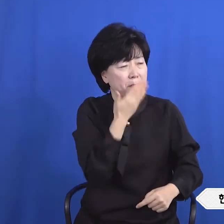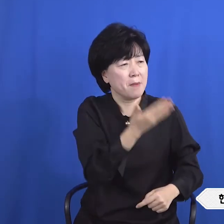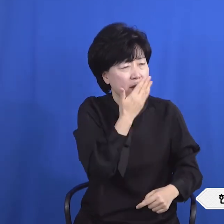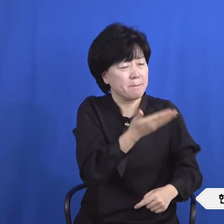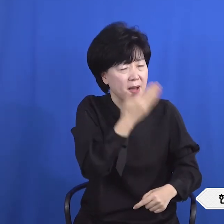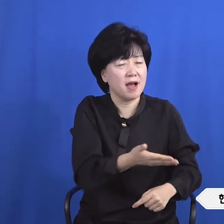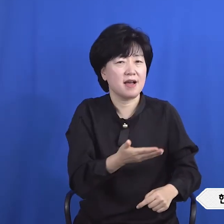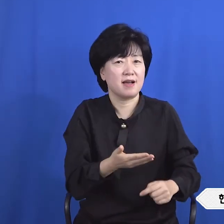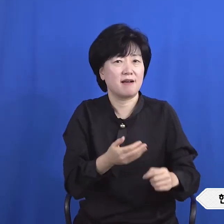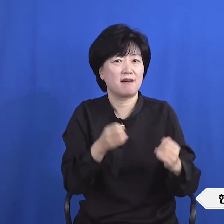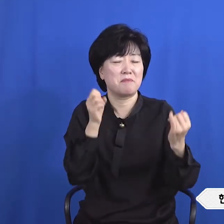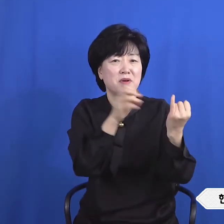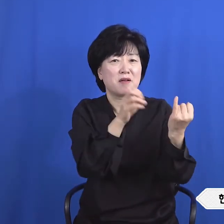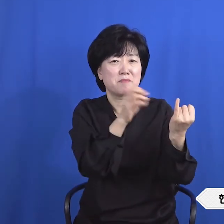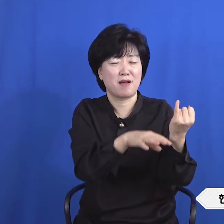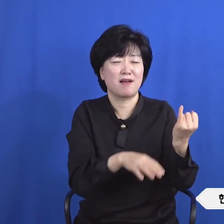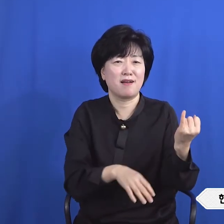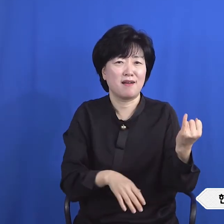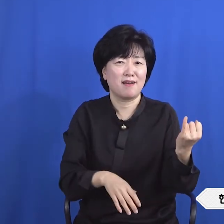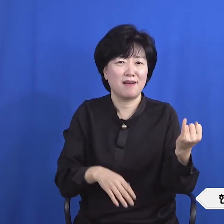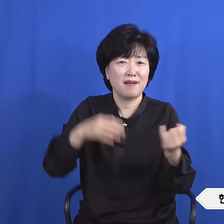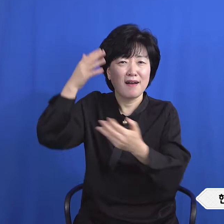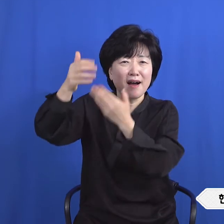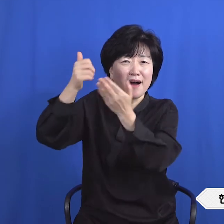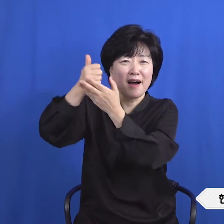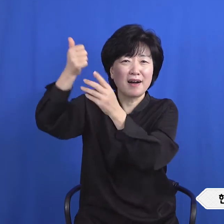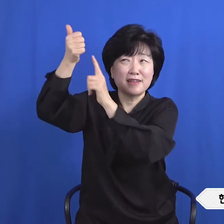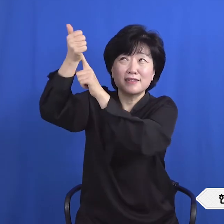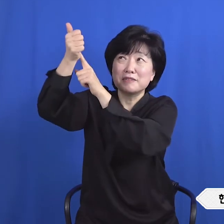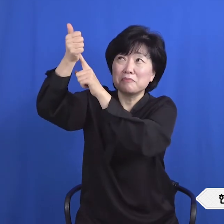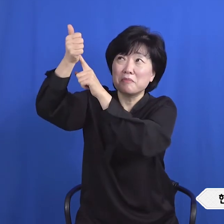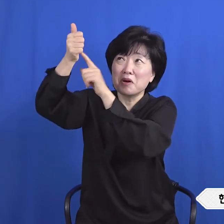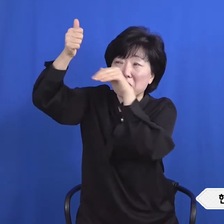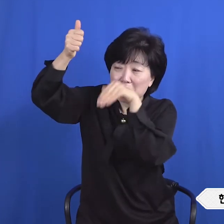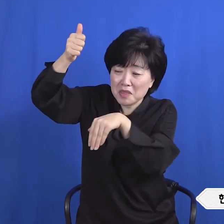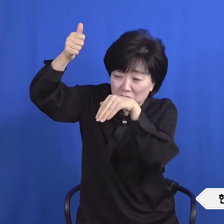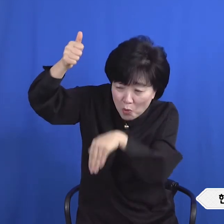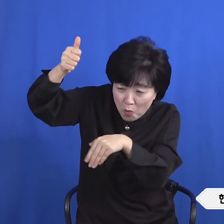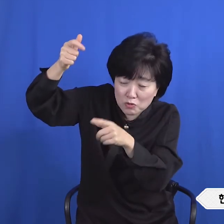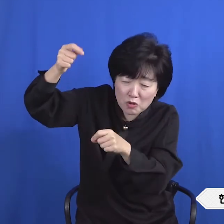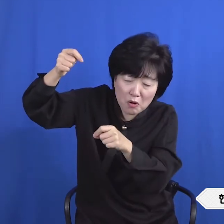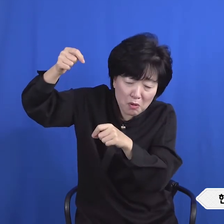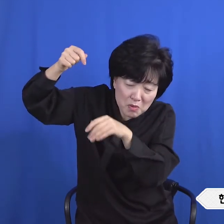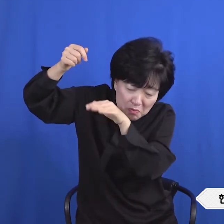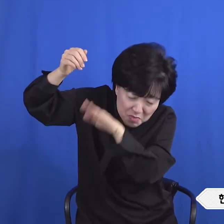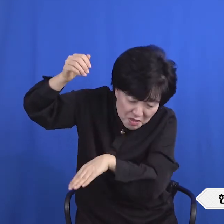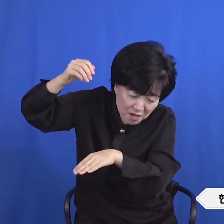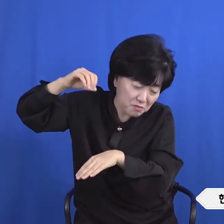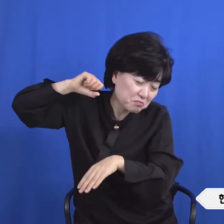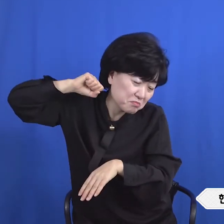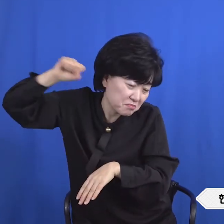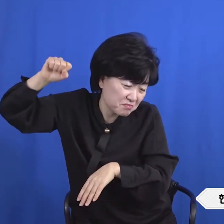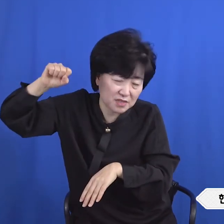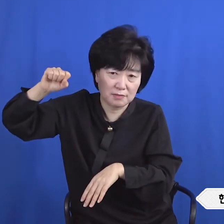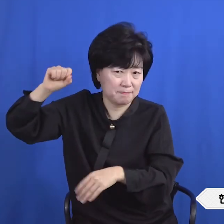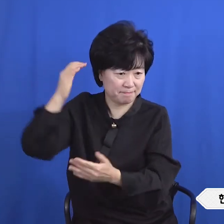너희가 하나님같이 될 수 있는데 왜 하나님에게 종처럼 그렇게 예속돼서 살